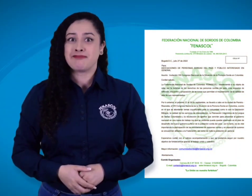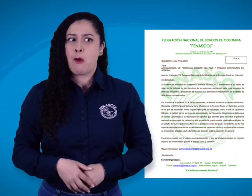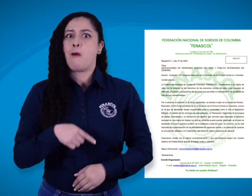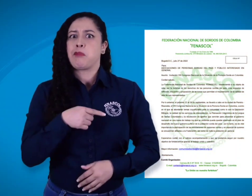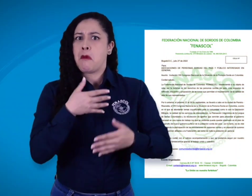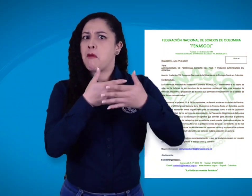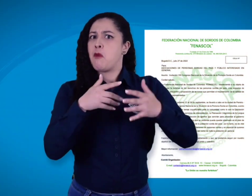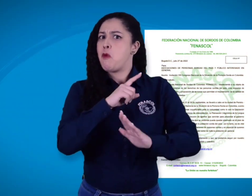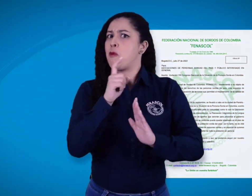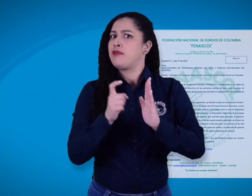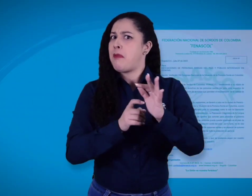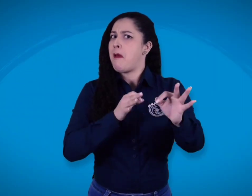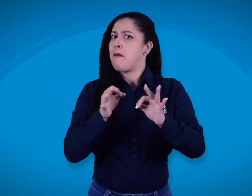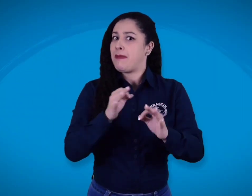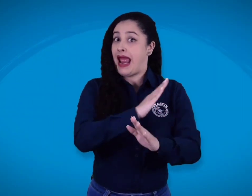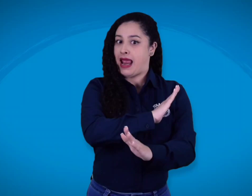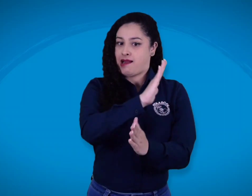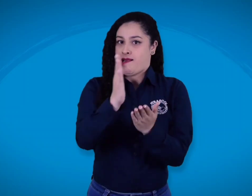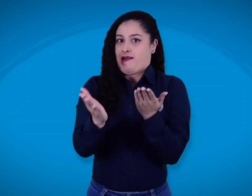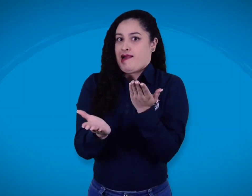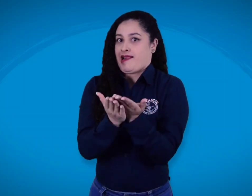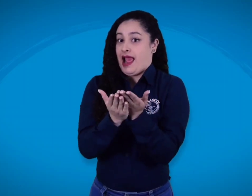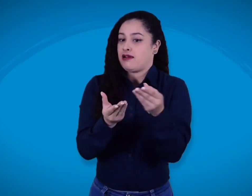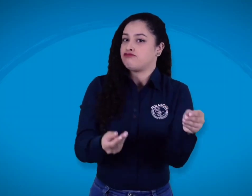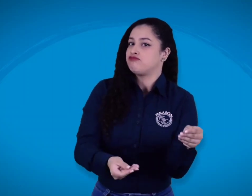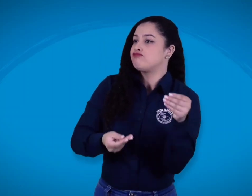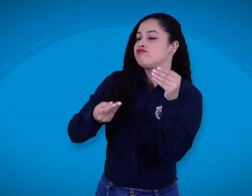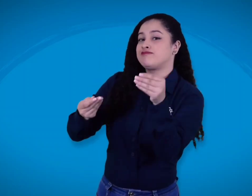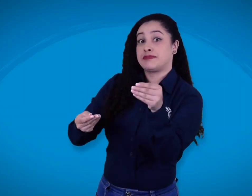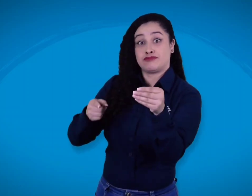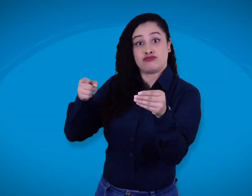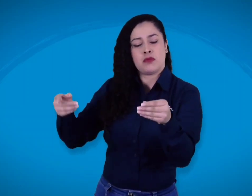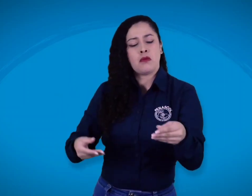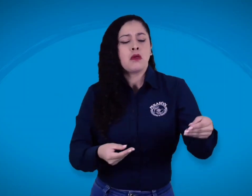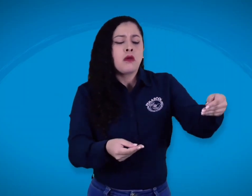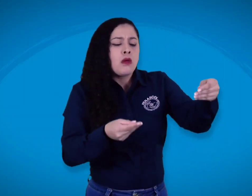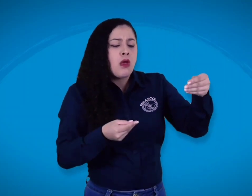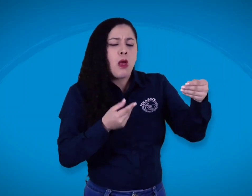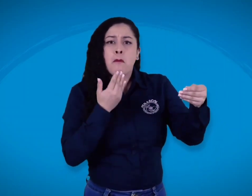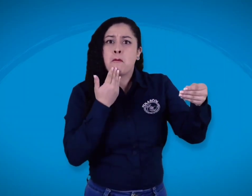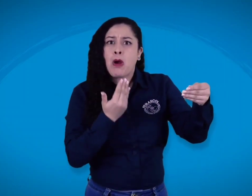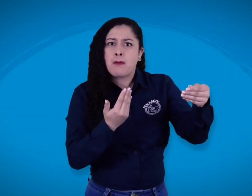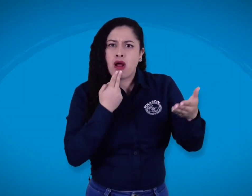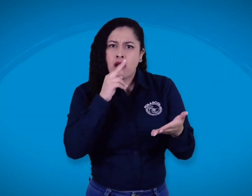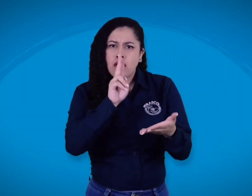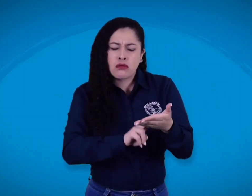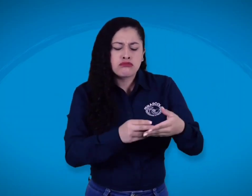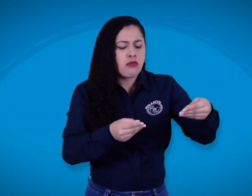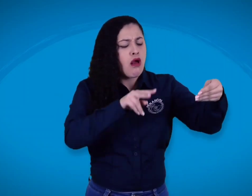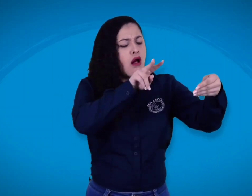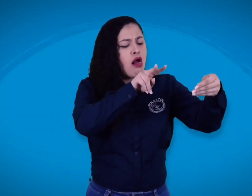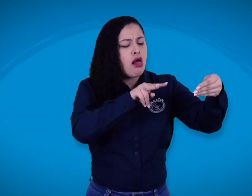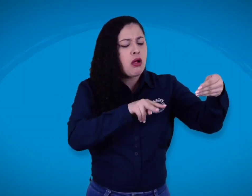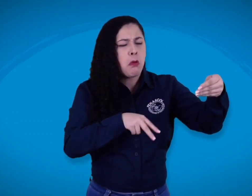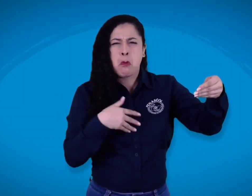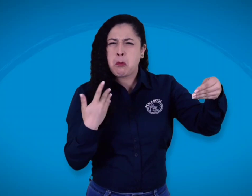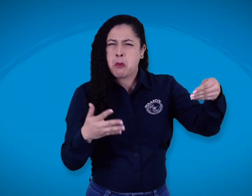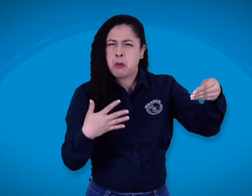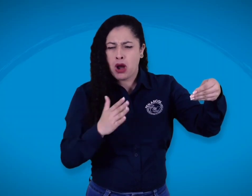este documento podrá adjuntarlo a su carta de solicitud de permiso laboral y debe entregarlo a